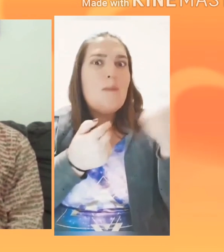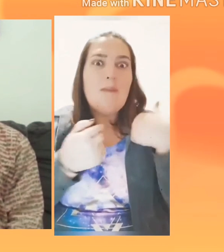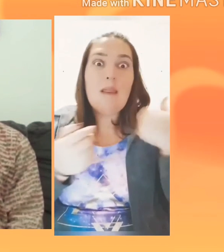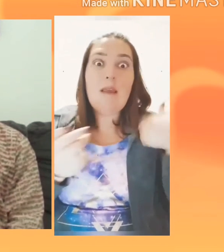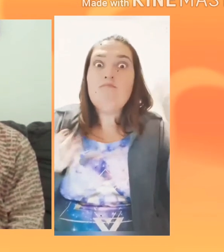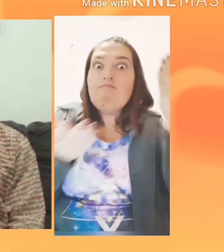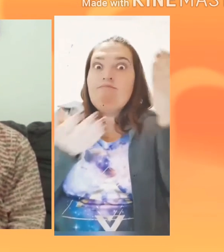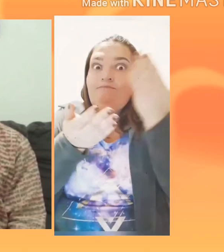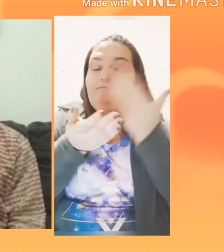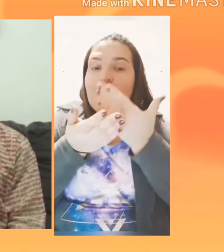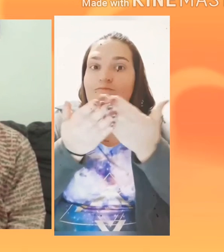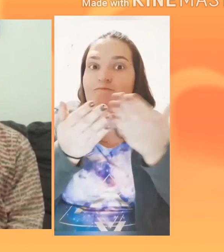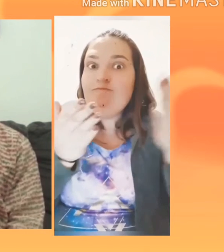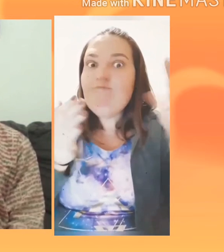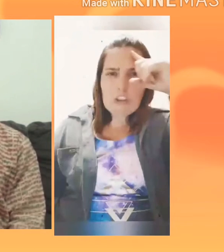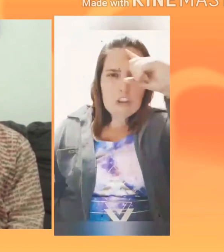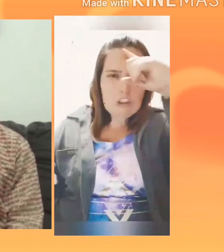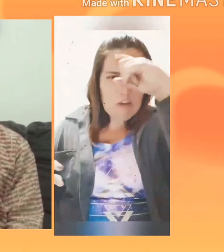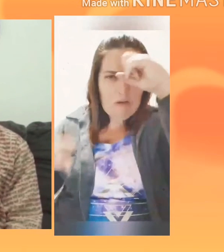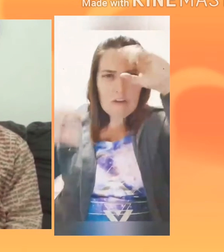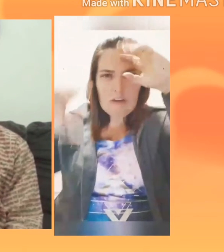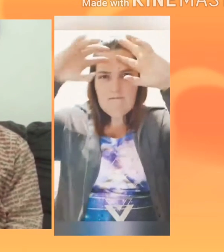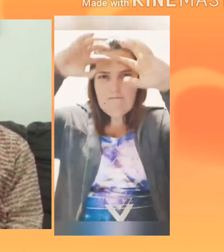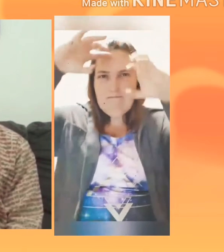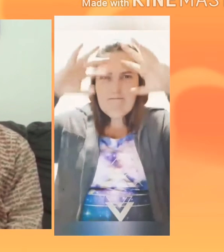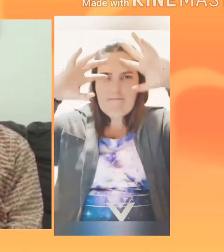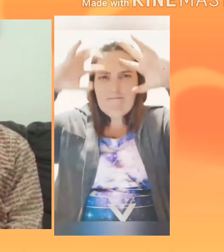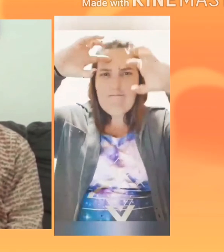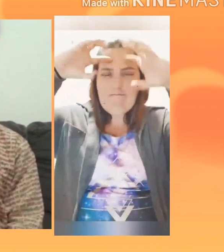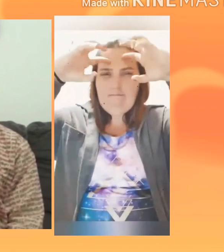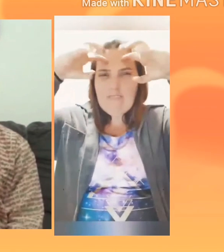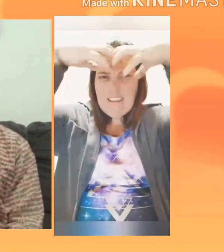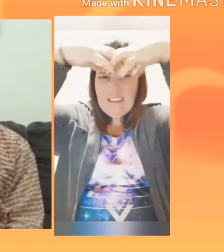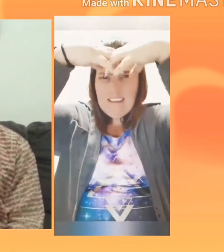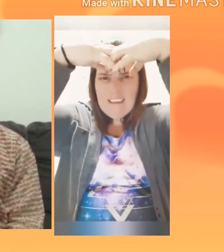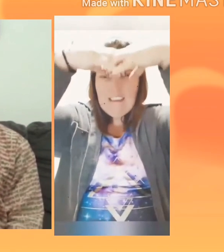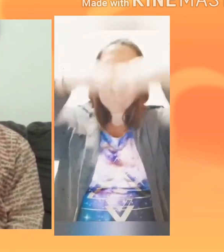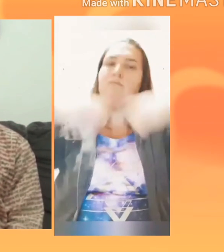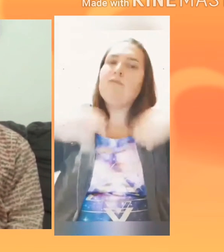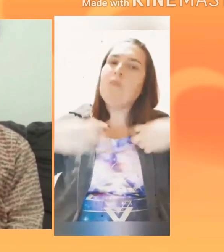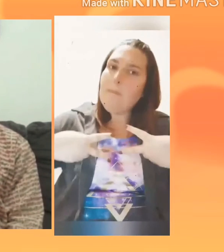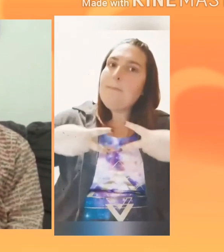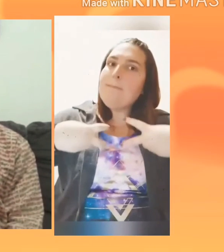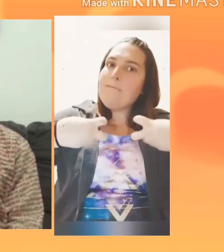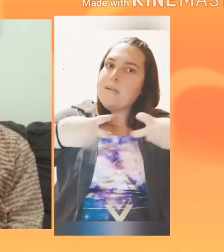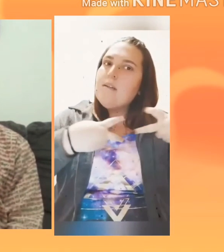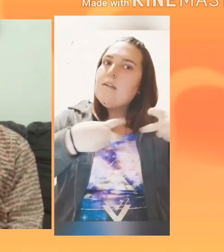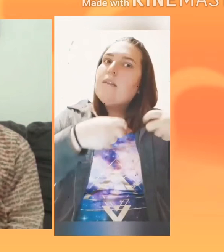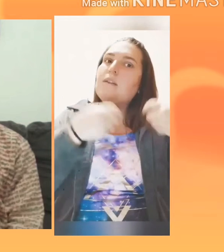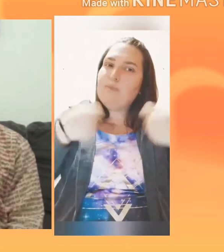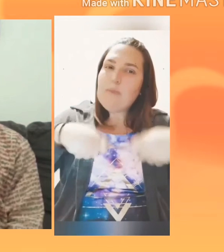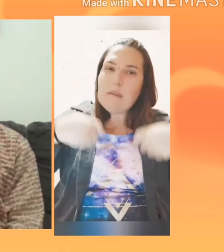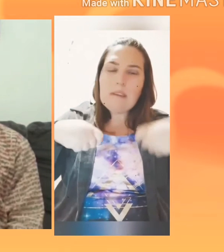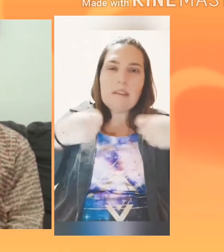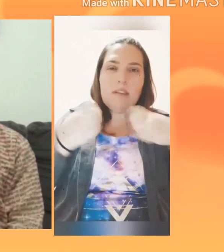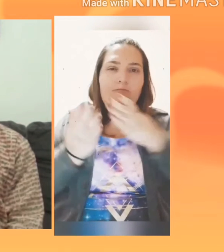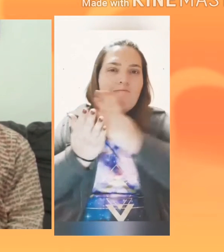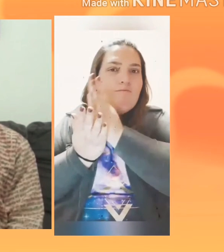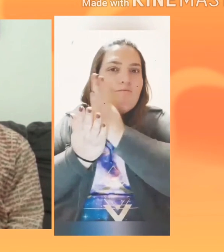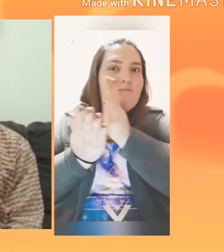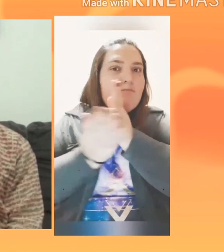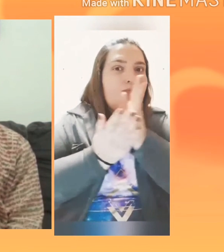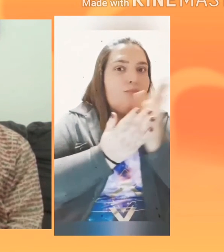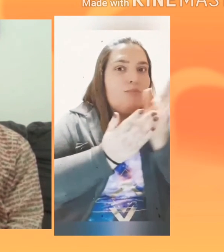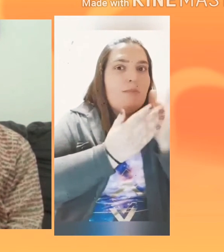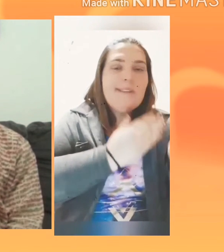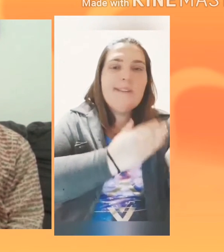mental. Percebi que eu precisava buscar diversas maneiras que pudessem me auxiliar nesse período, para que eu